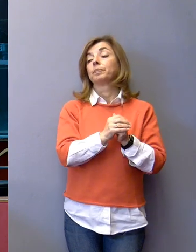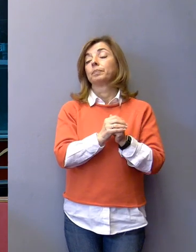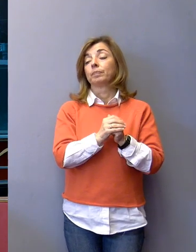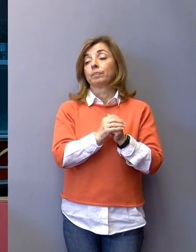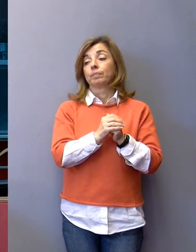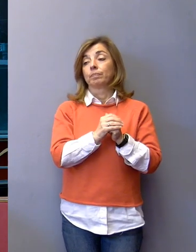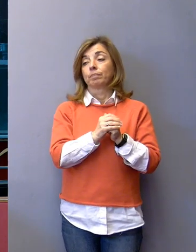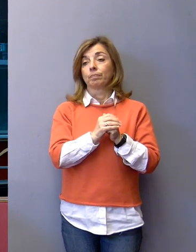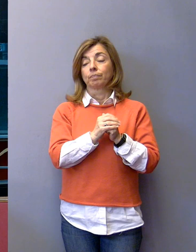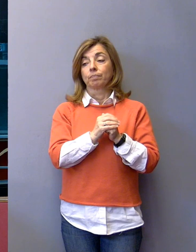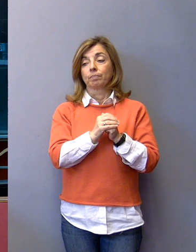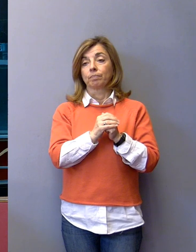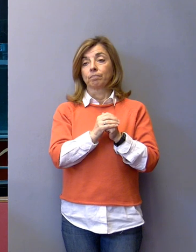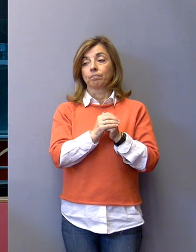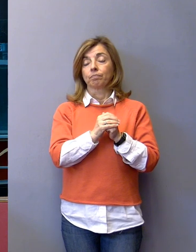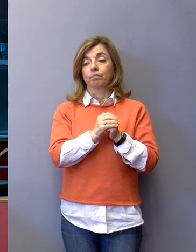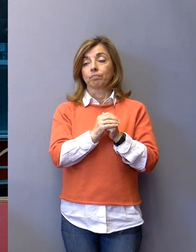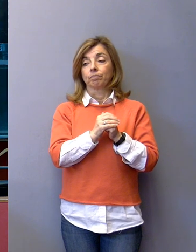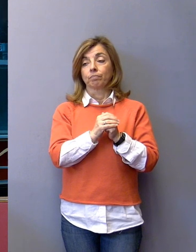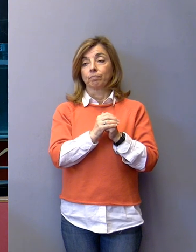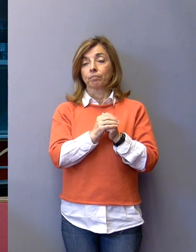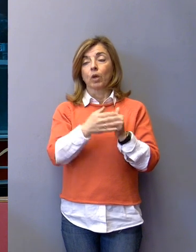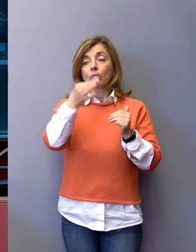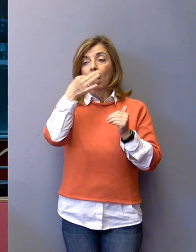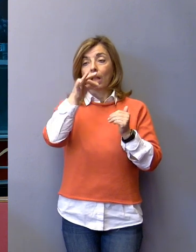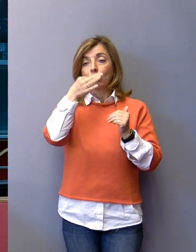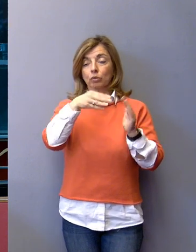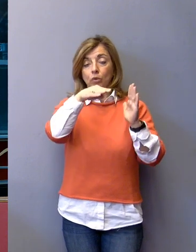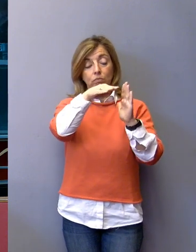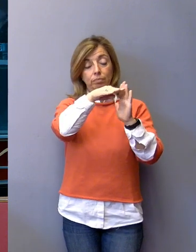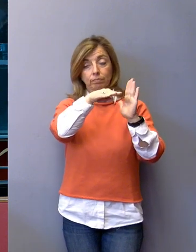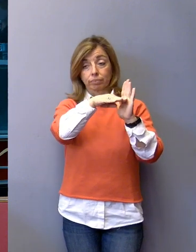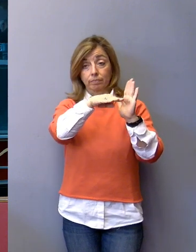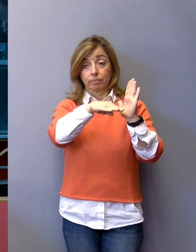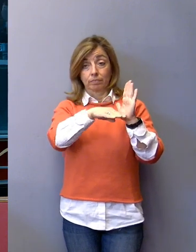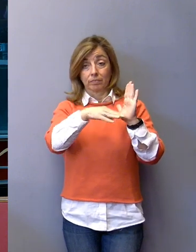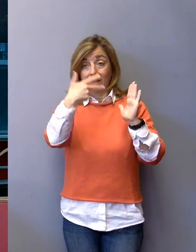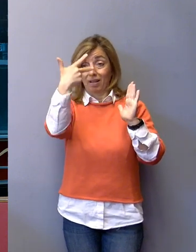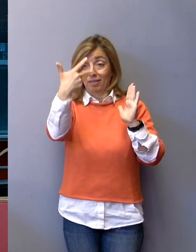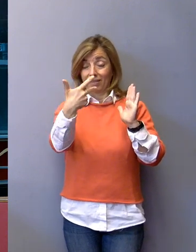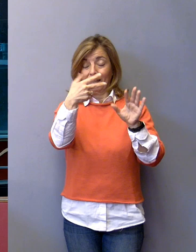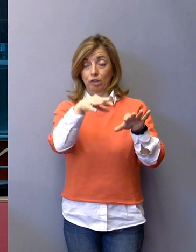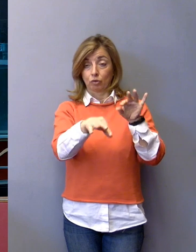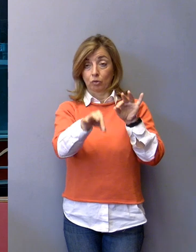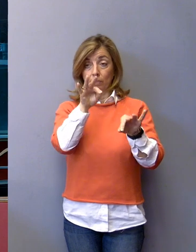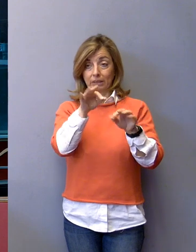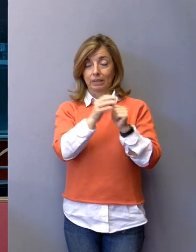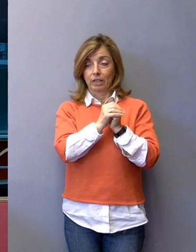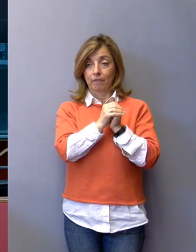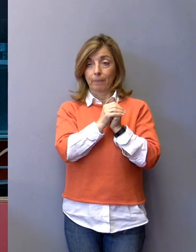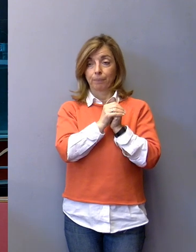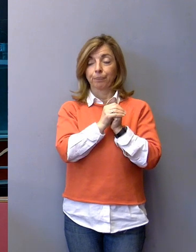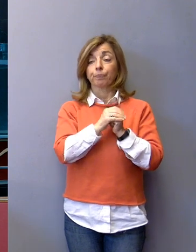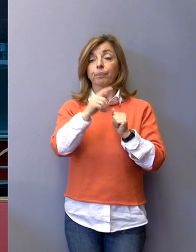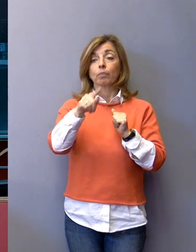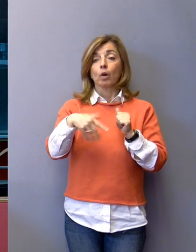andremo in ordine con l'illustrazione delle tre sospensive e poi c'è